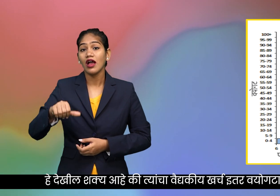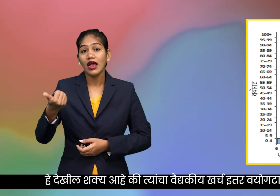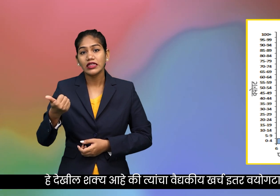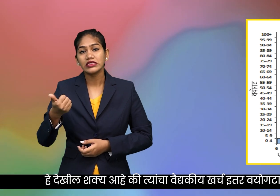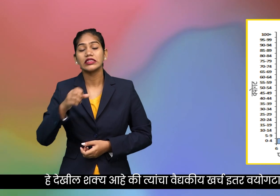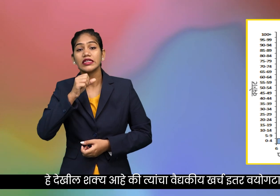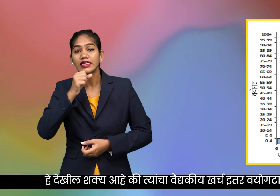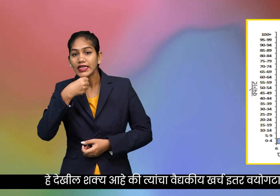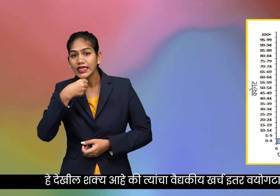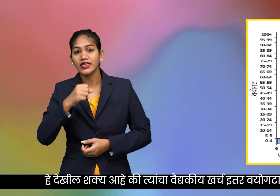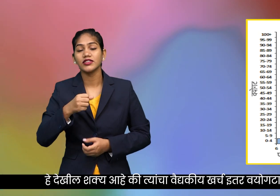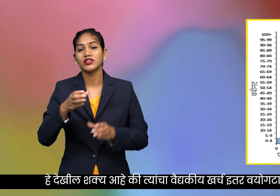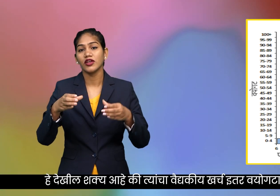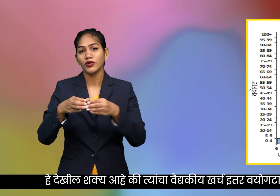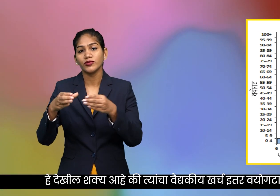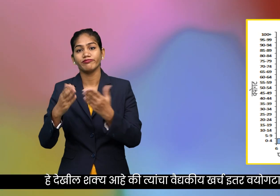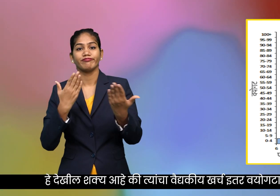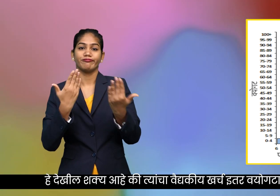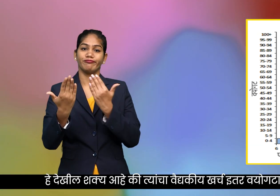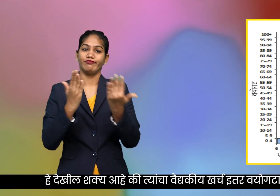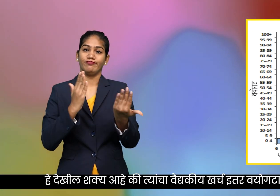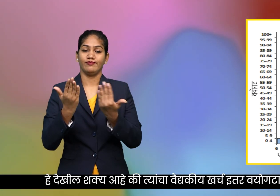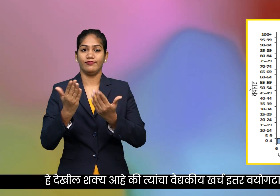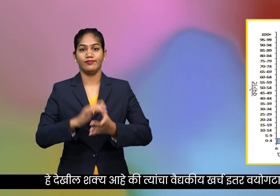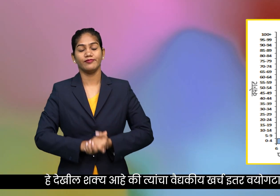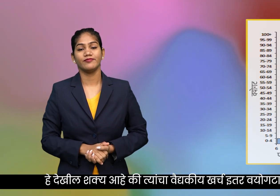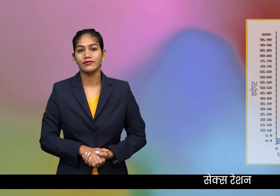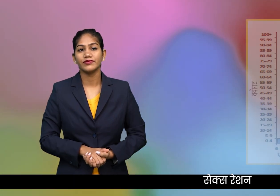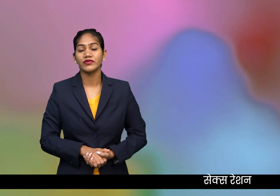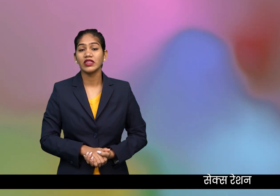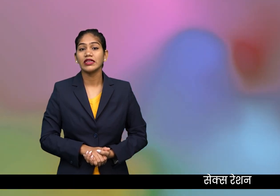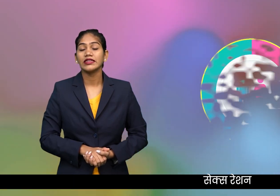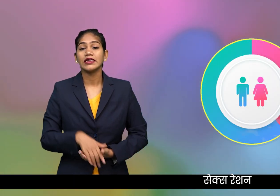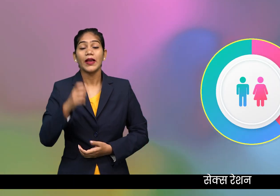सेक्स रेशो